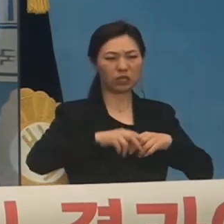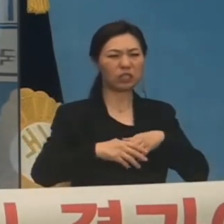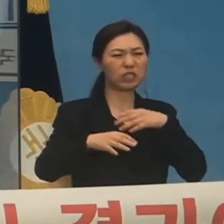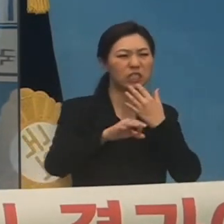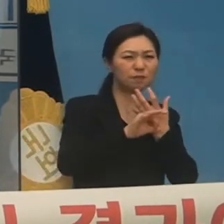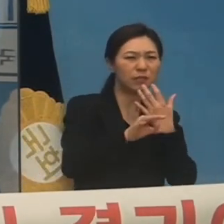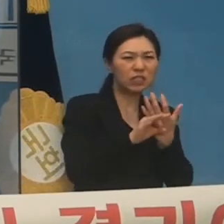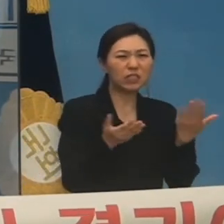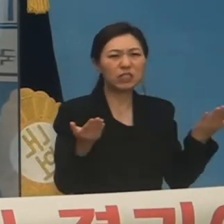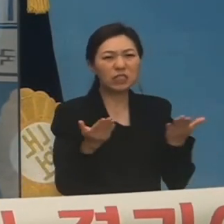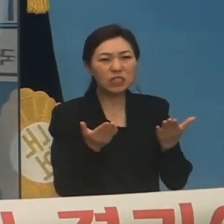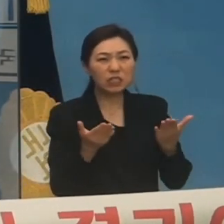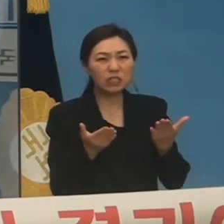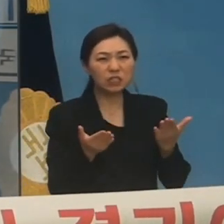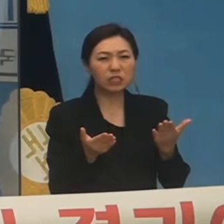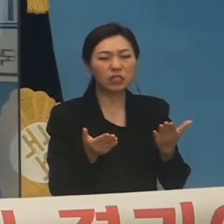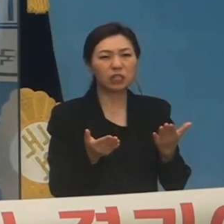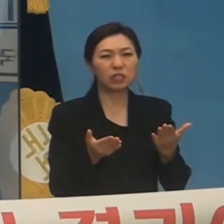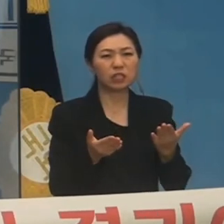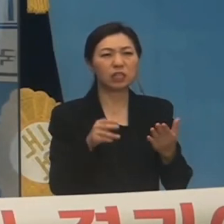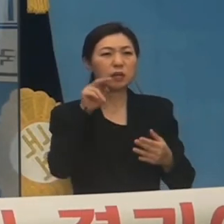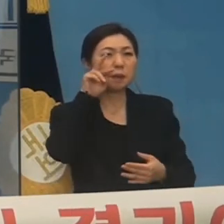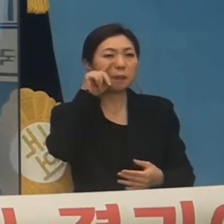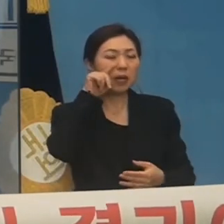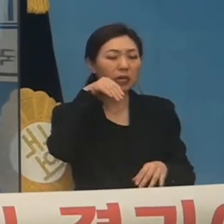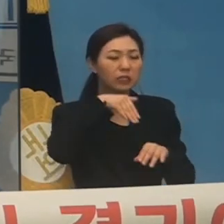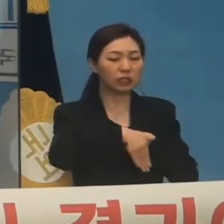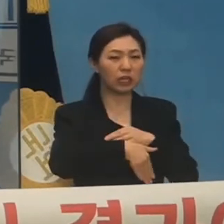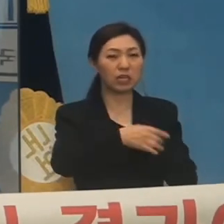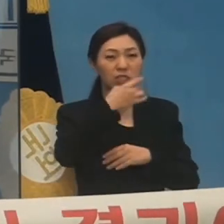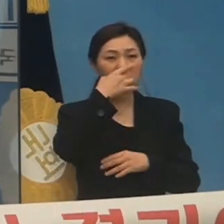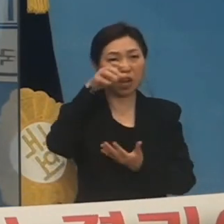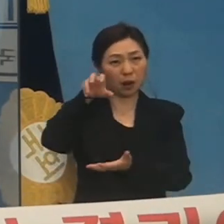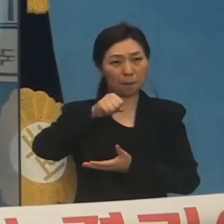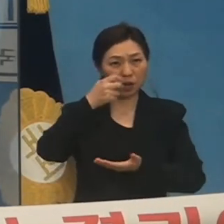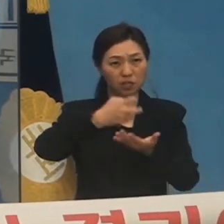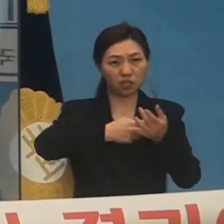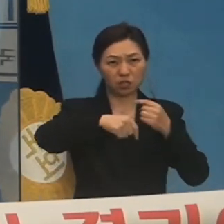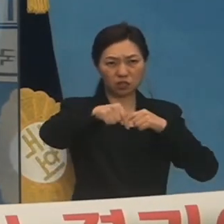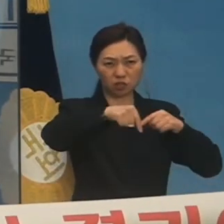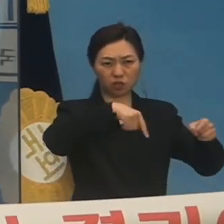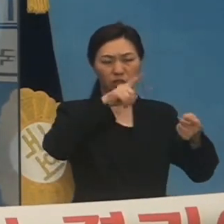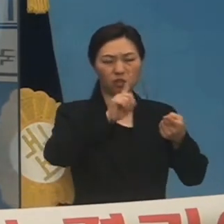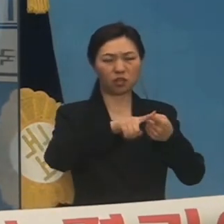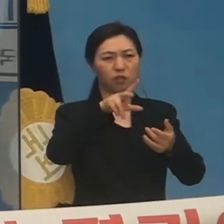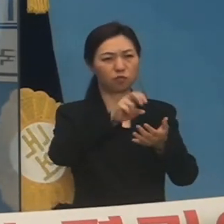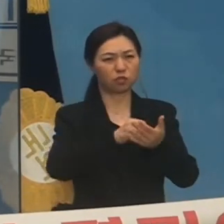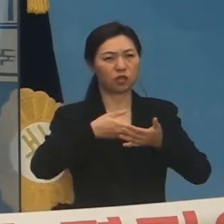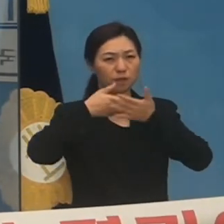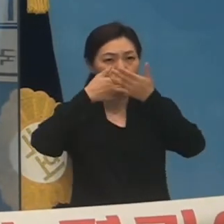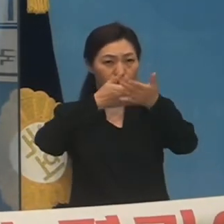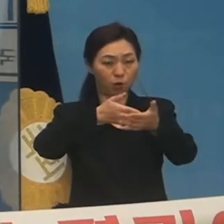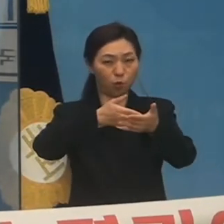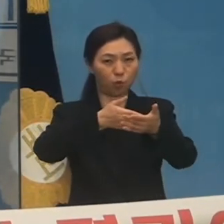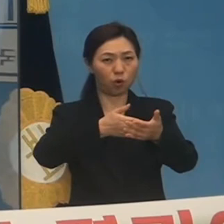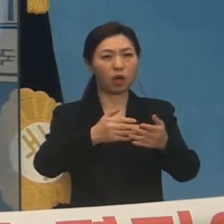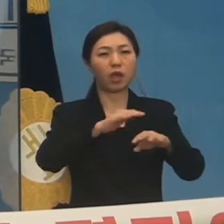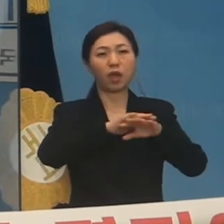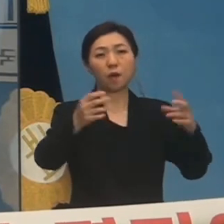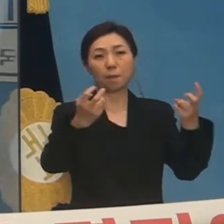임기응변식 쌀수급 대책의 문제점을 지적하고 대책 마련을 위해서 이 자리에